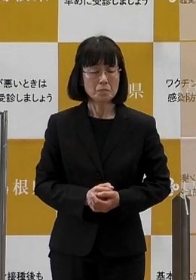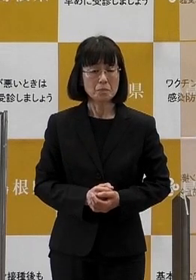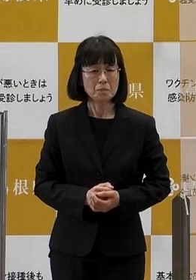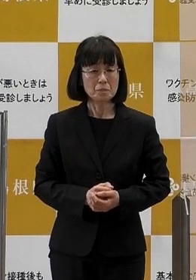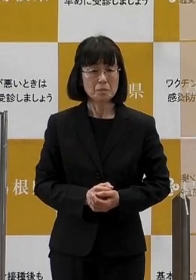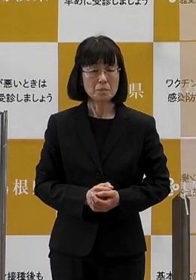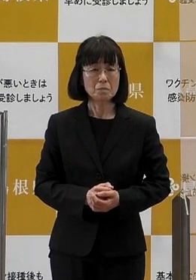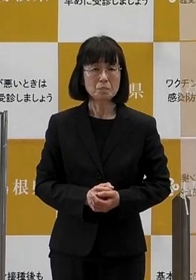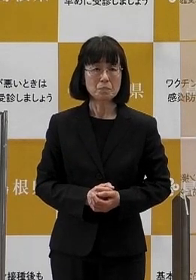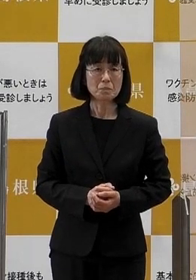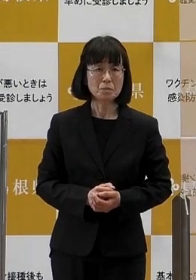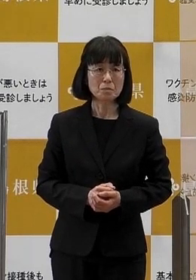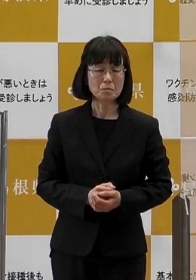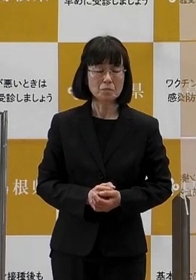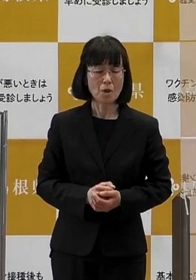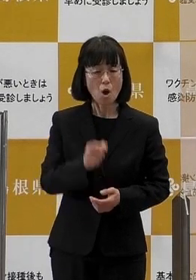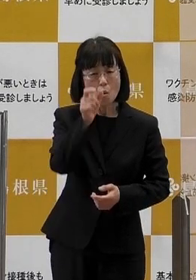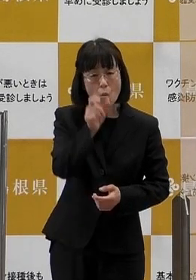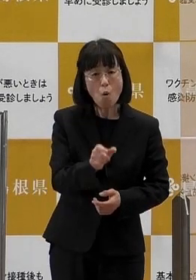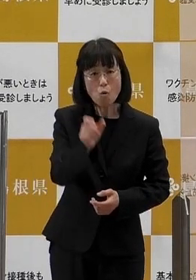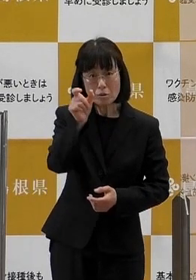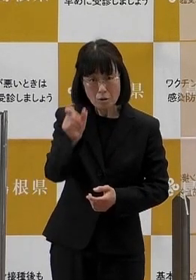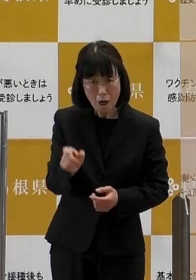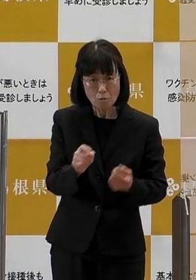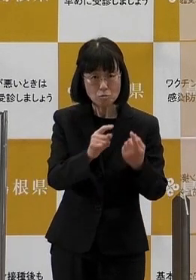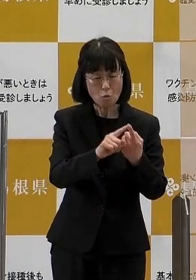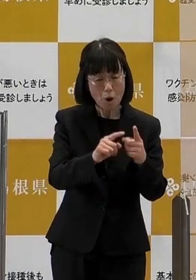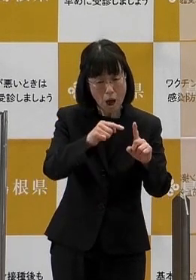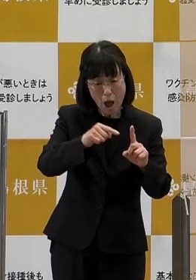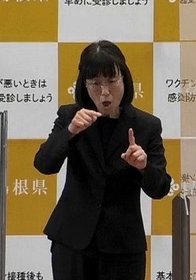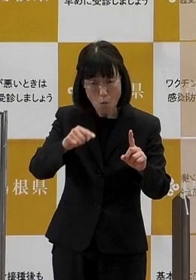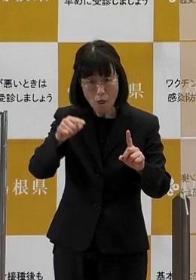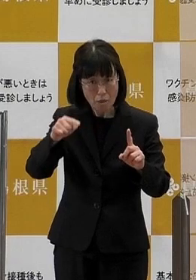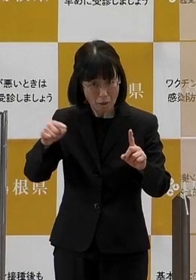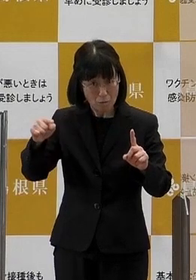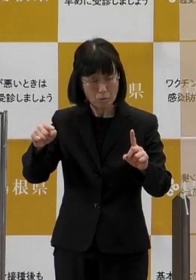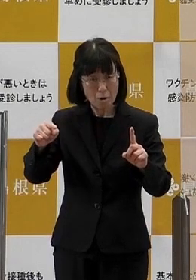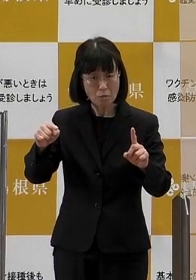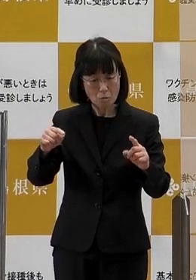X、なんだ、そう棒グラフとか折れ線グラフとか、